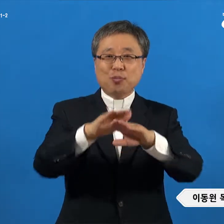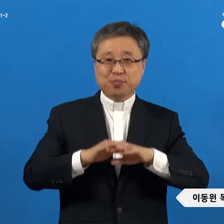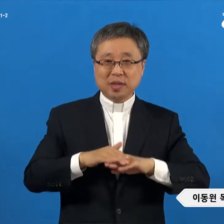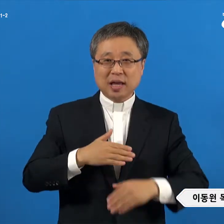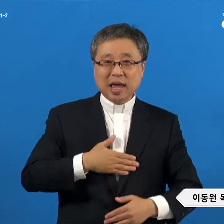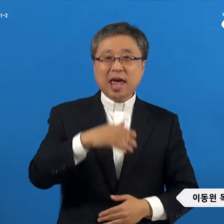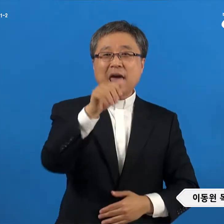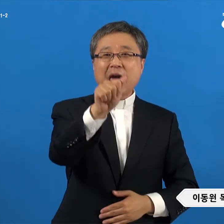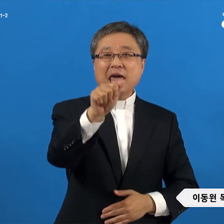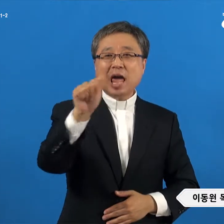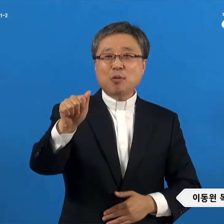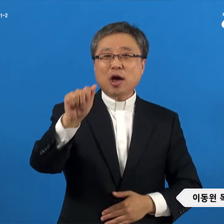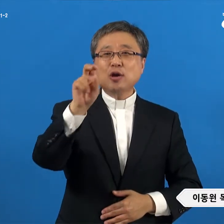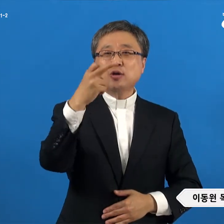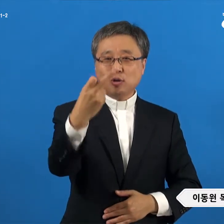steps, 12스텝이라는 것이 있습니다.